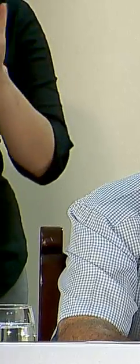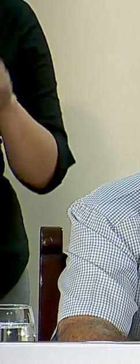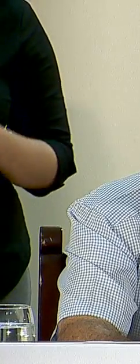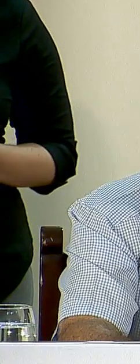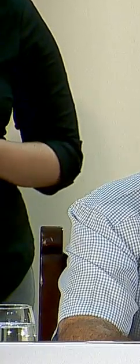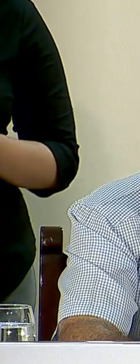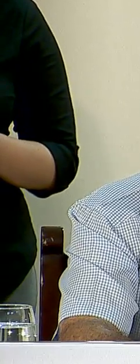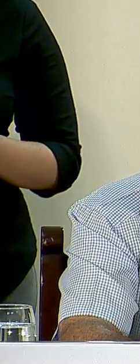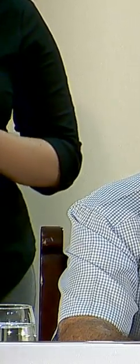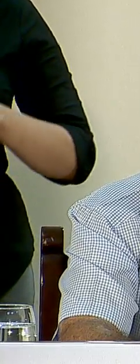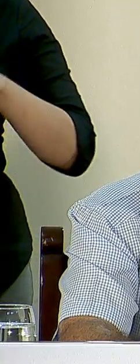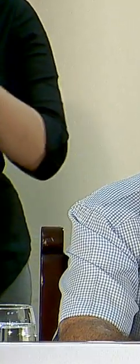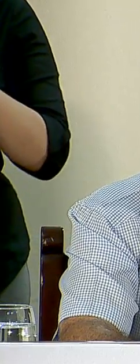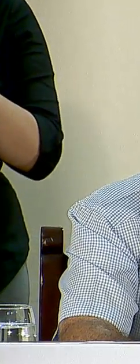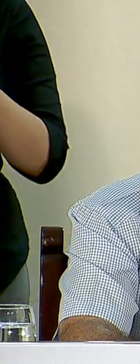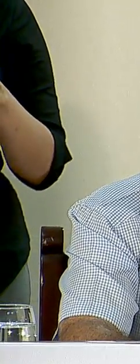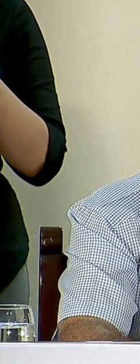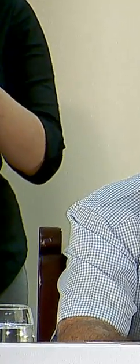es fundamental